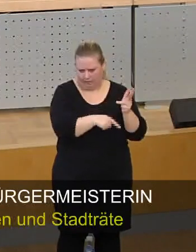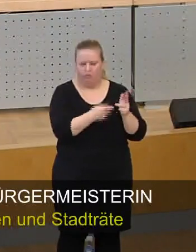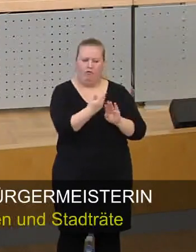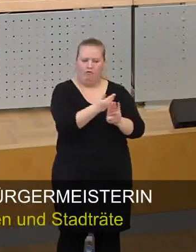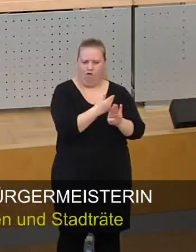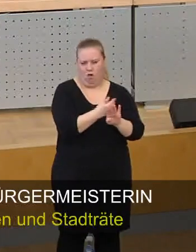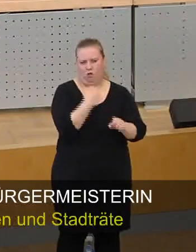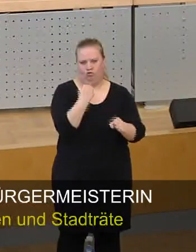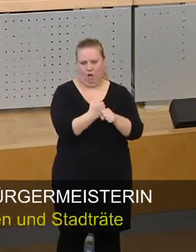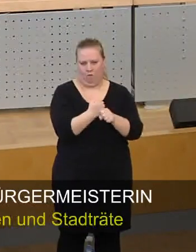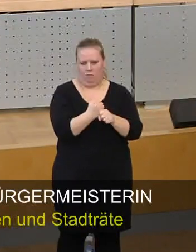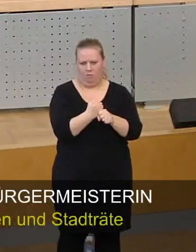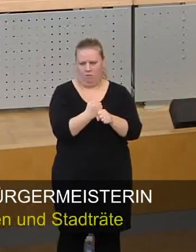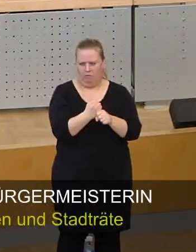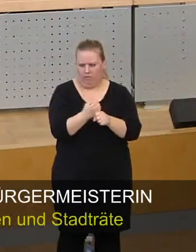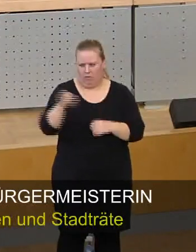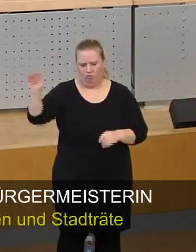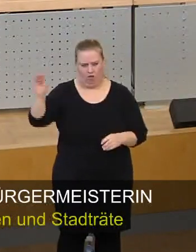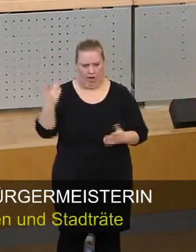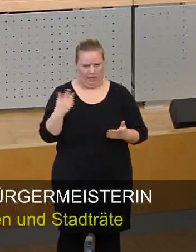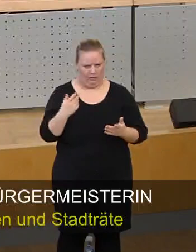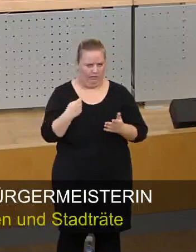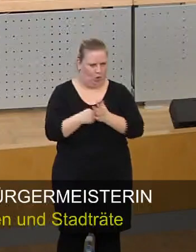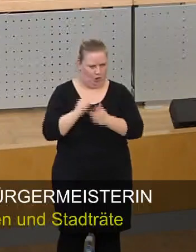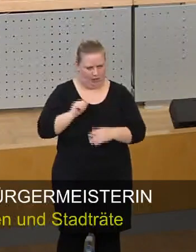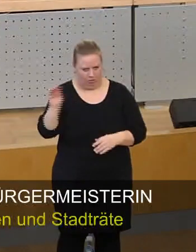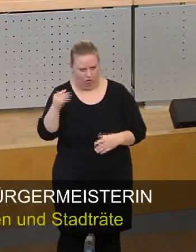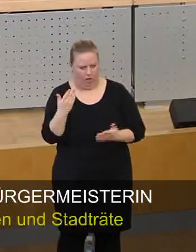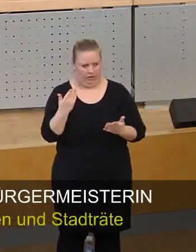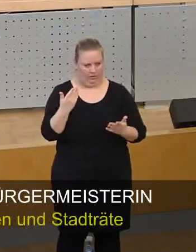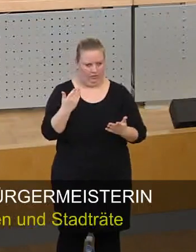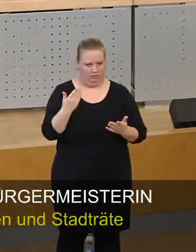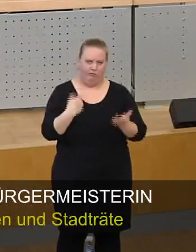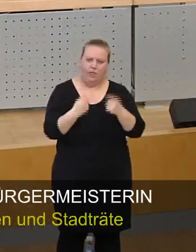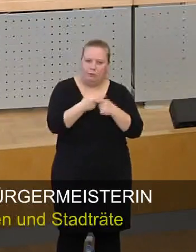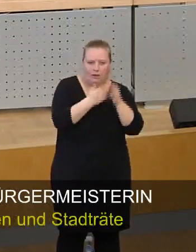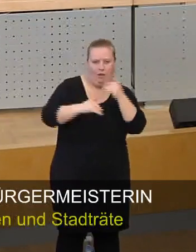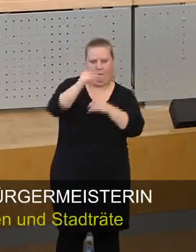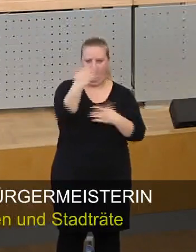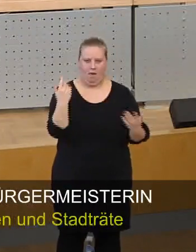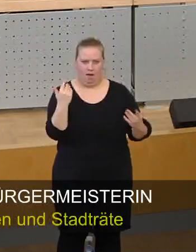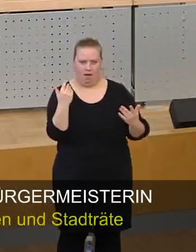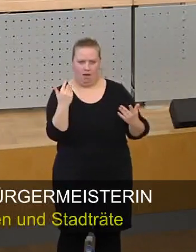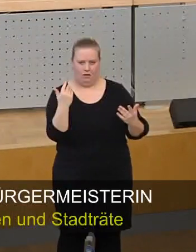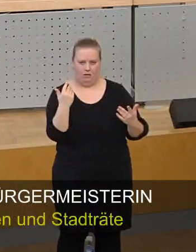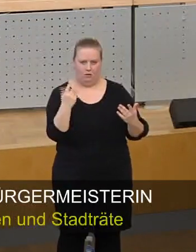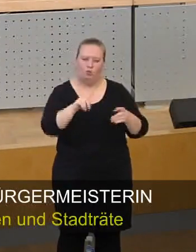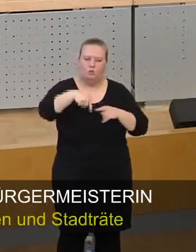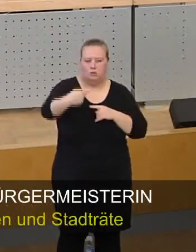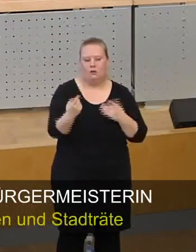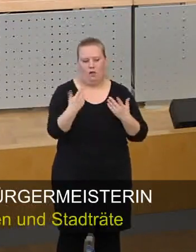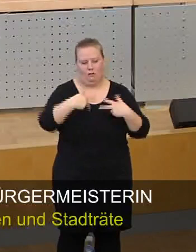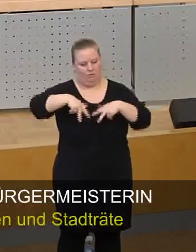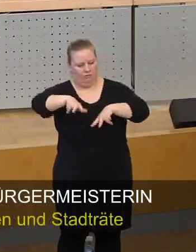Vorfeld ihrer Zustimmung den Kostenträger über die begehrte Mieterhöhung des Vermieters. Damit hat